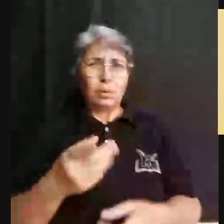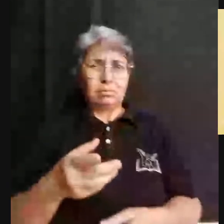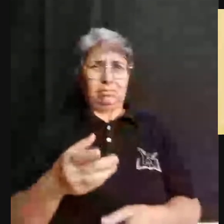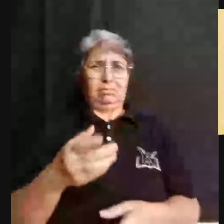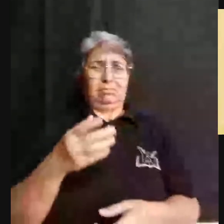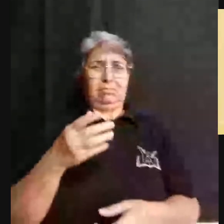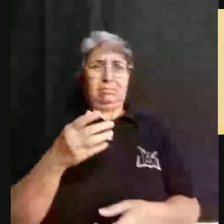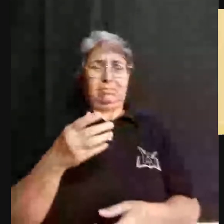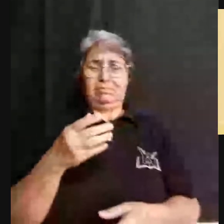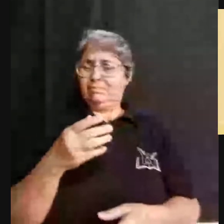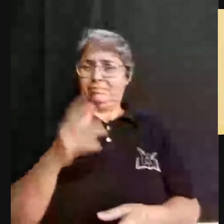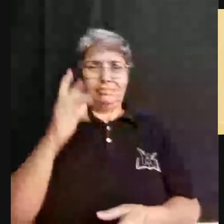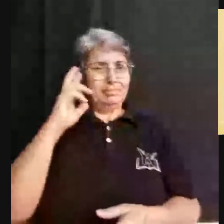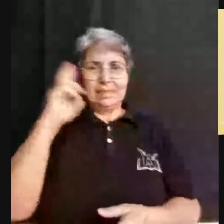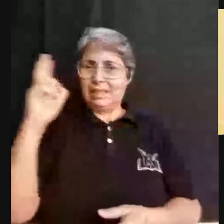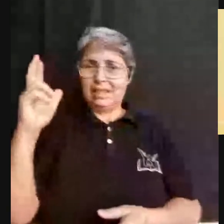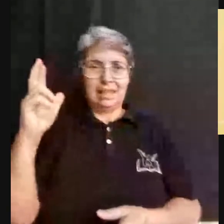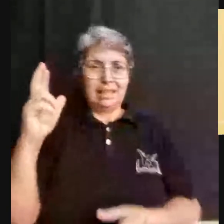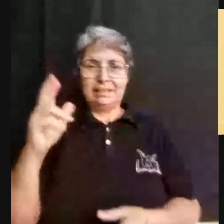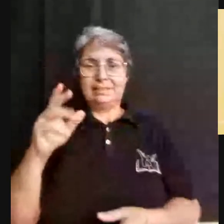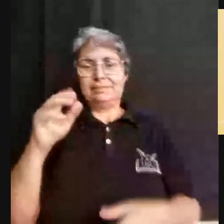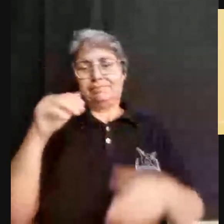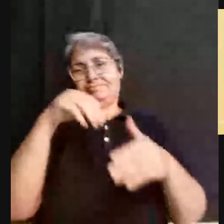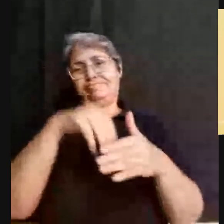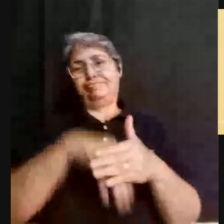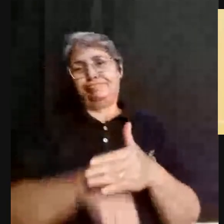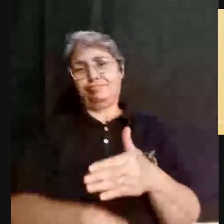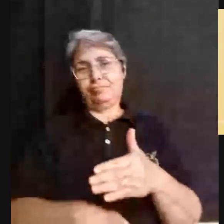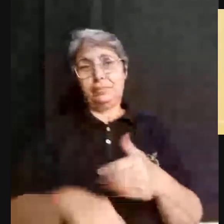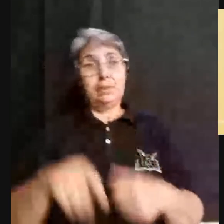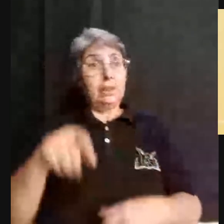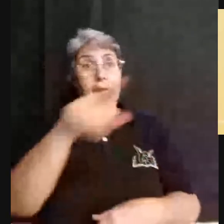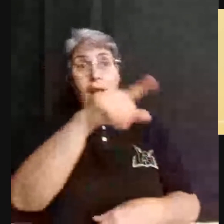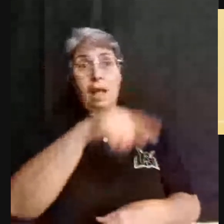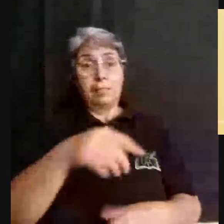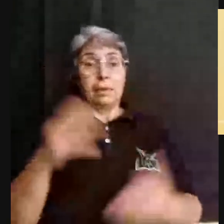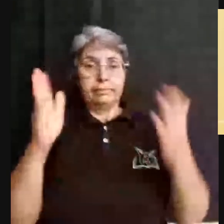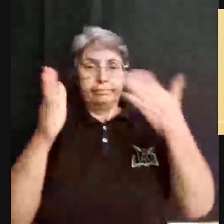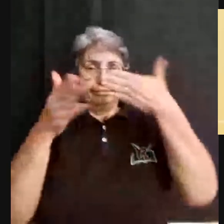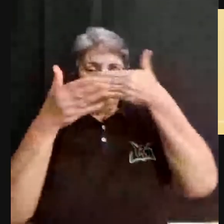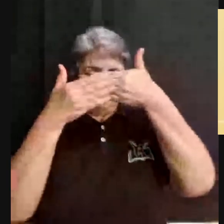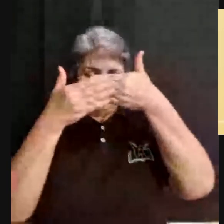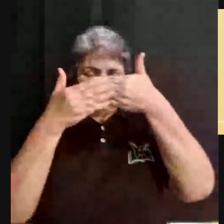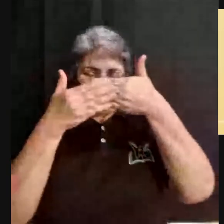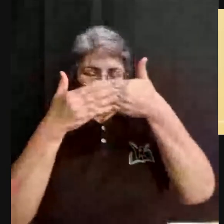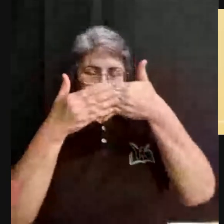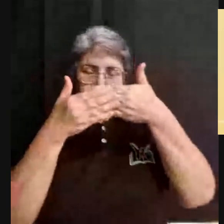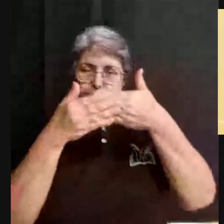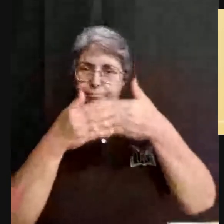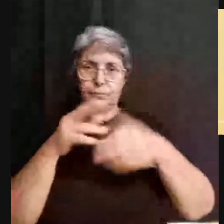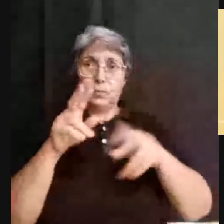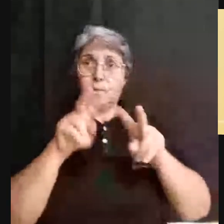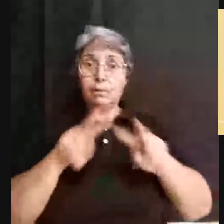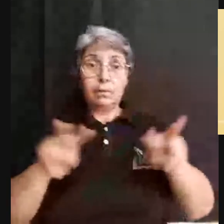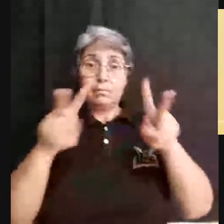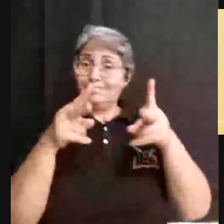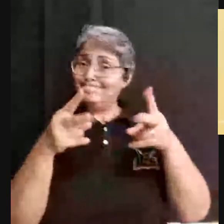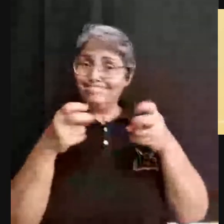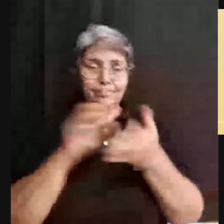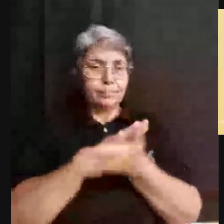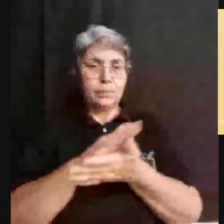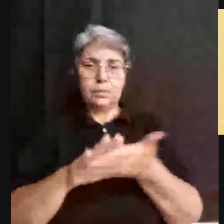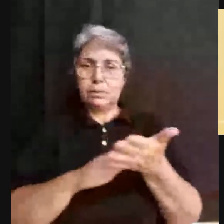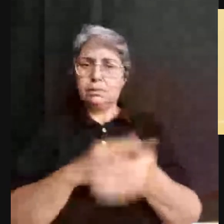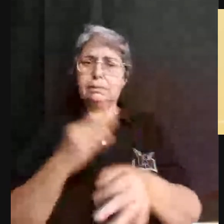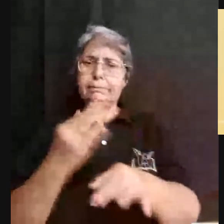ruína. Desde então, nunca mais viram com clareza. E nunca verão, pois persistentemente acariciam